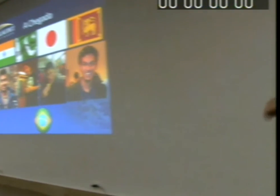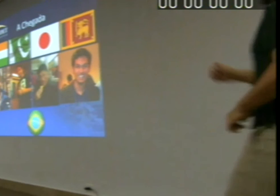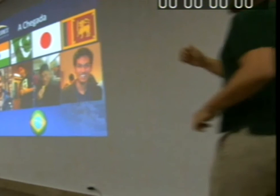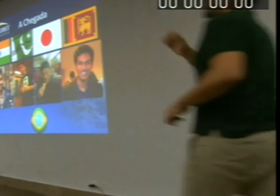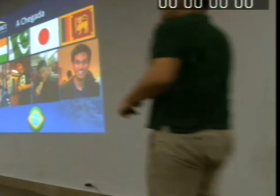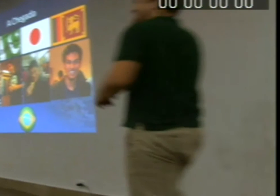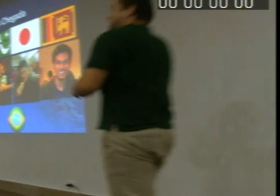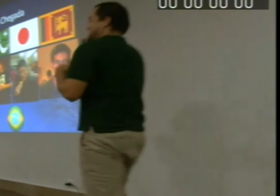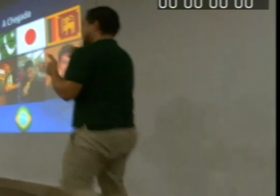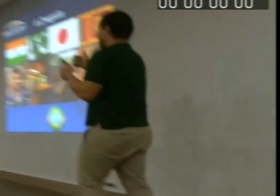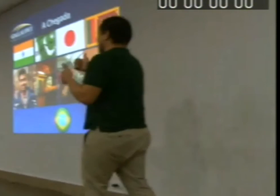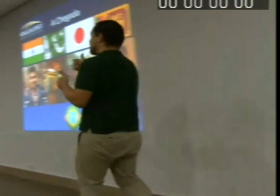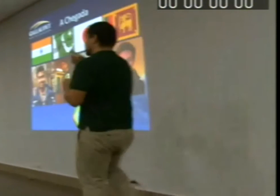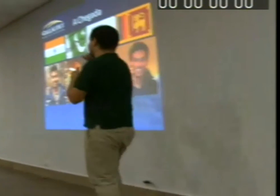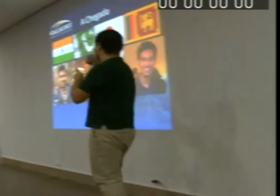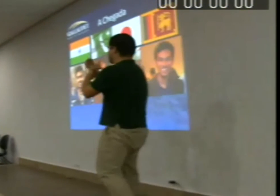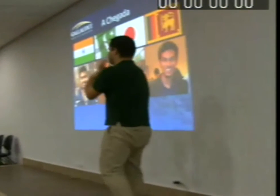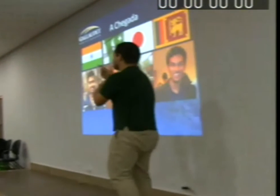B